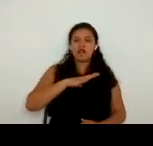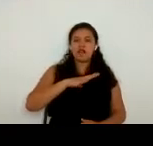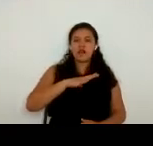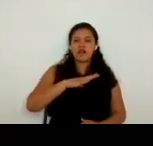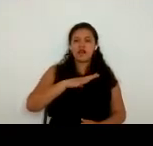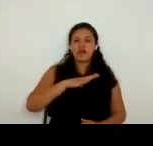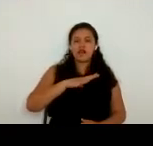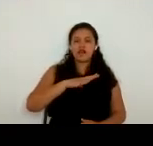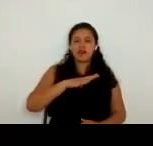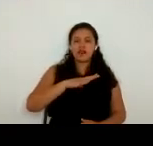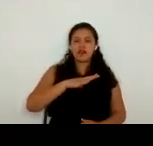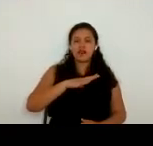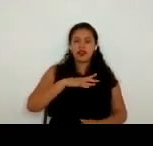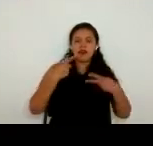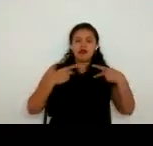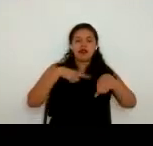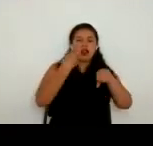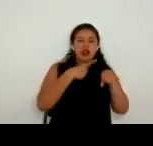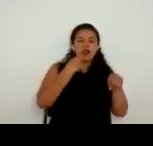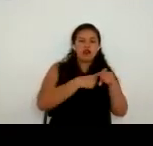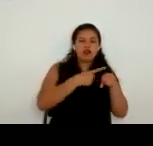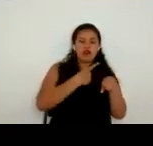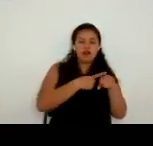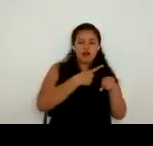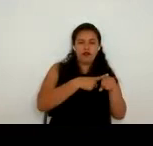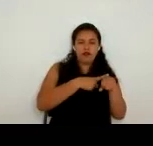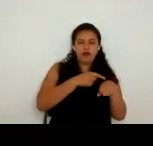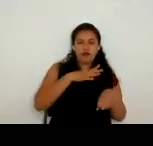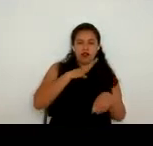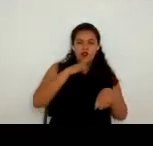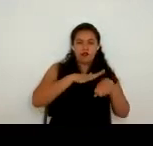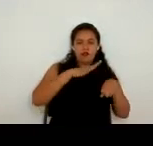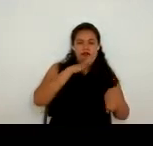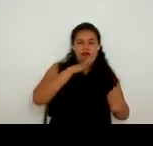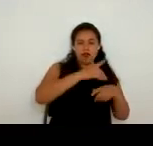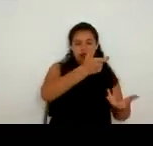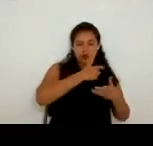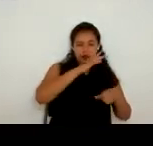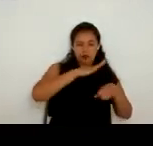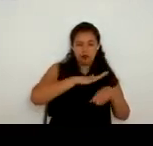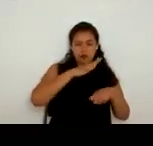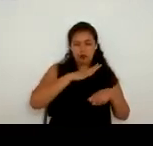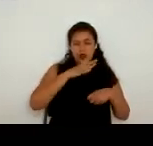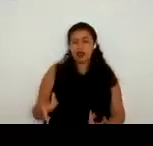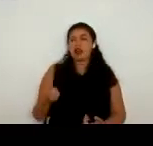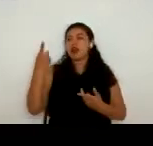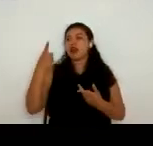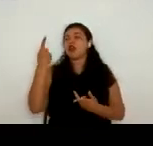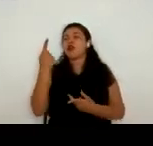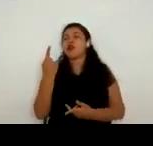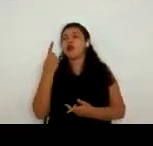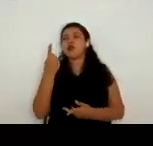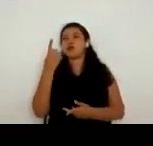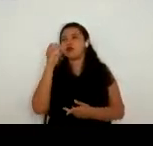económico es el enfermo le asignamos 0 puntos y hay 12 enfermas en la familia un punto y si hay